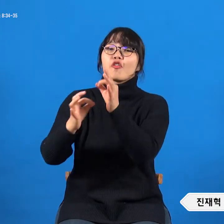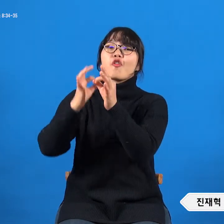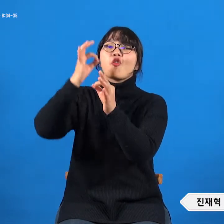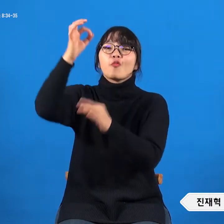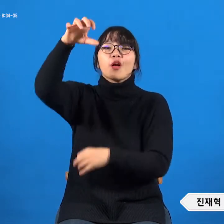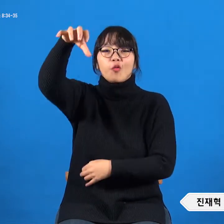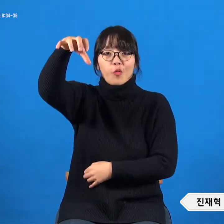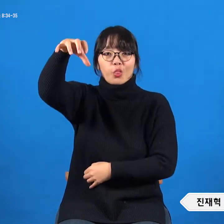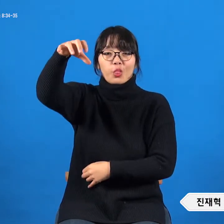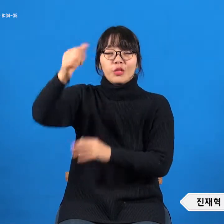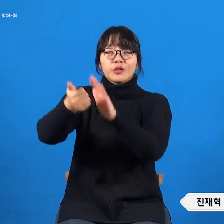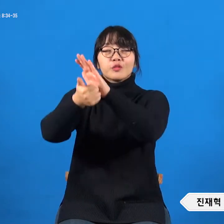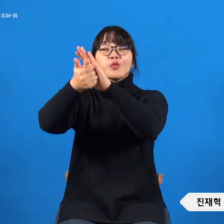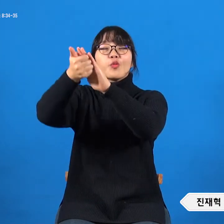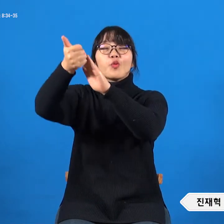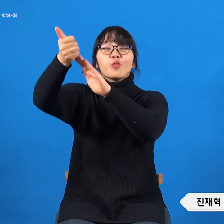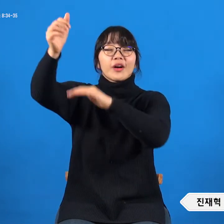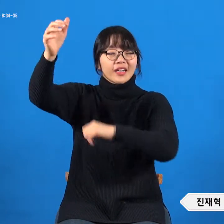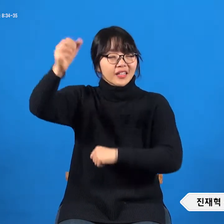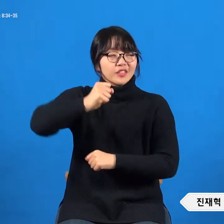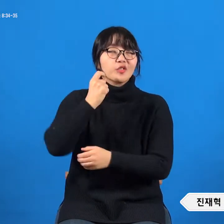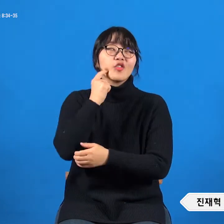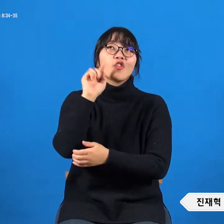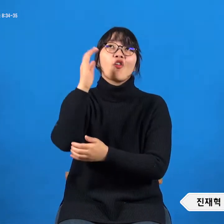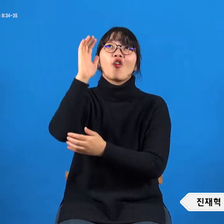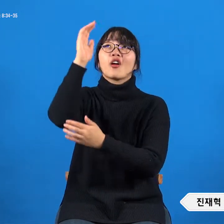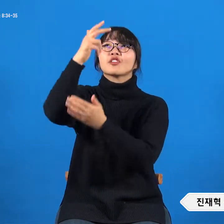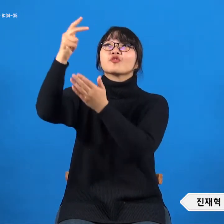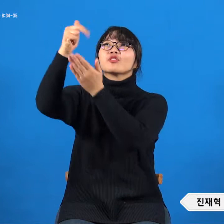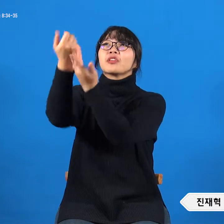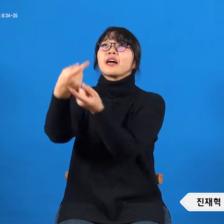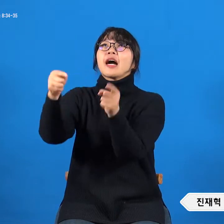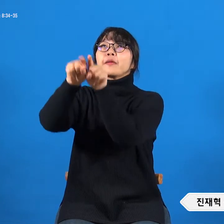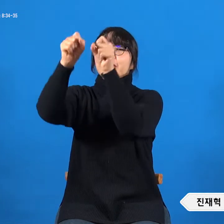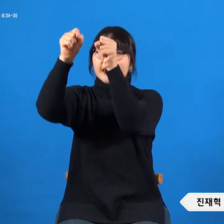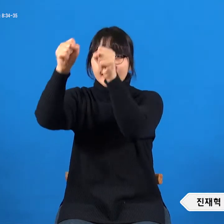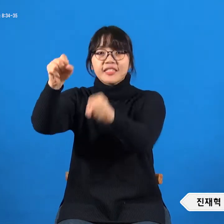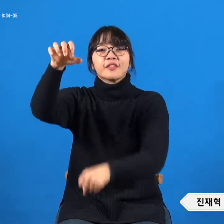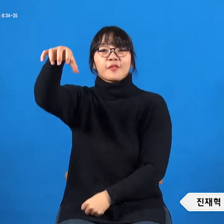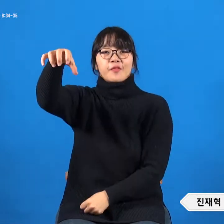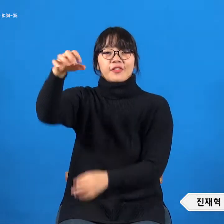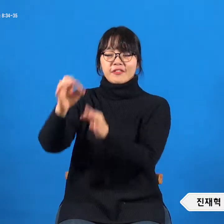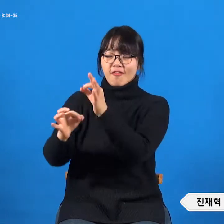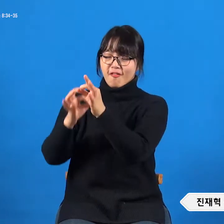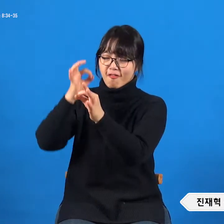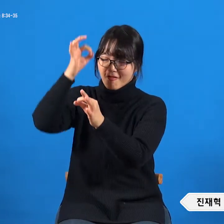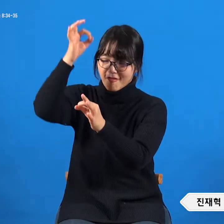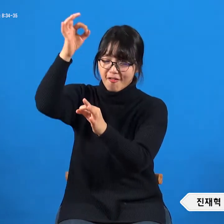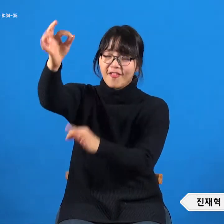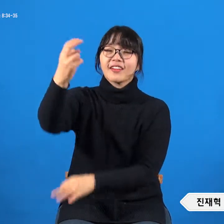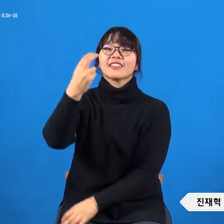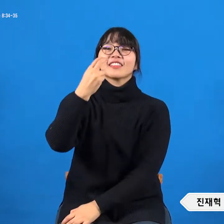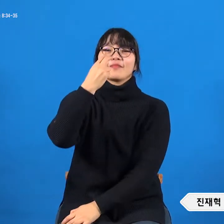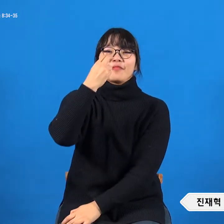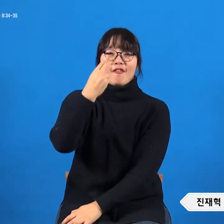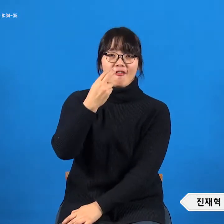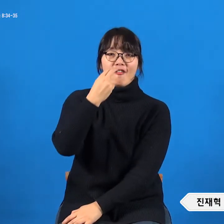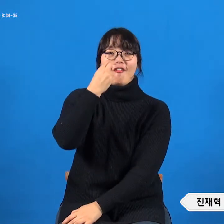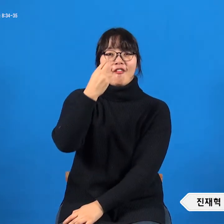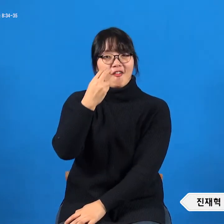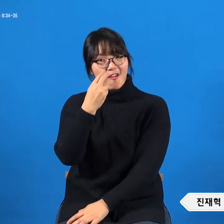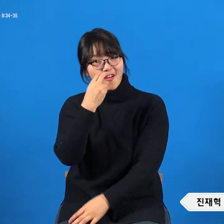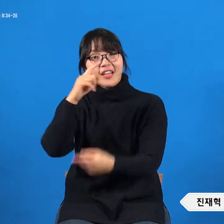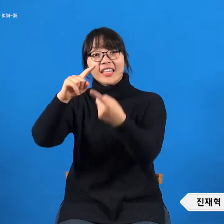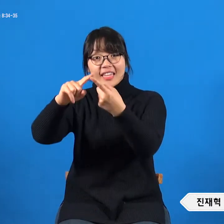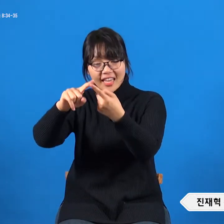천국의 소망 가운데 영광스러운 주님과 함께 있는 이 영생, 영원한 생명을